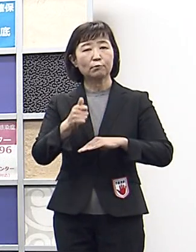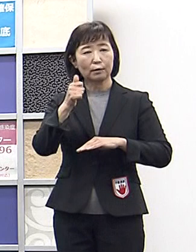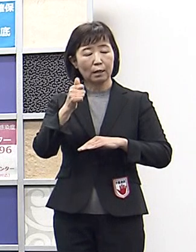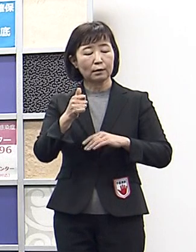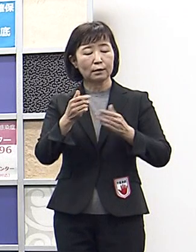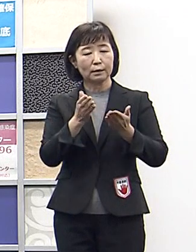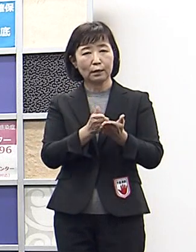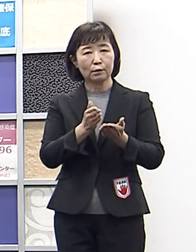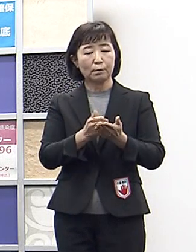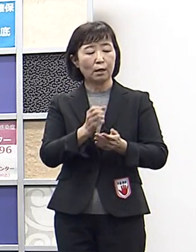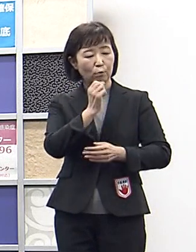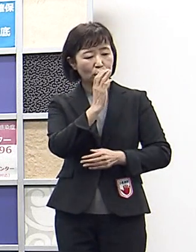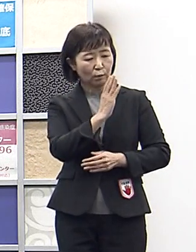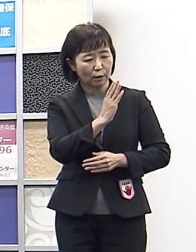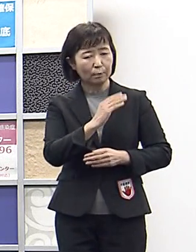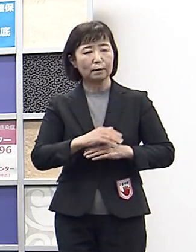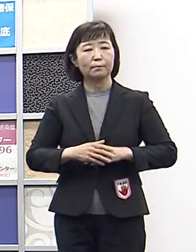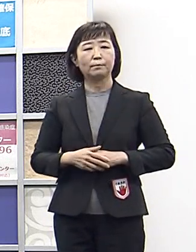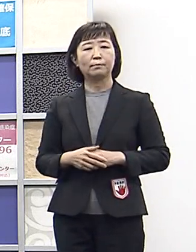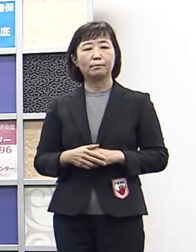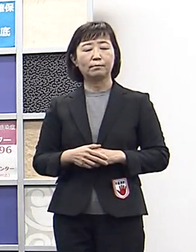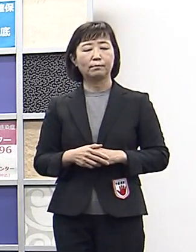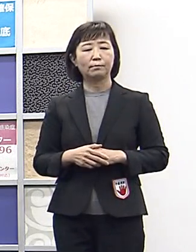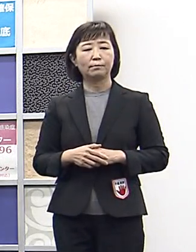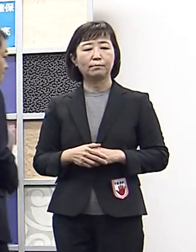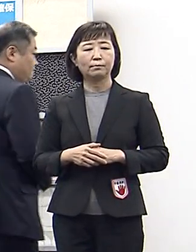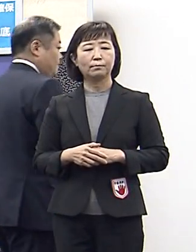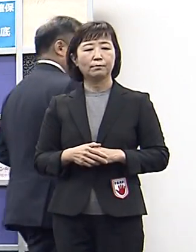させますのでよろしくお願いいたします